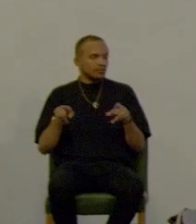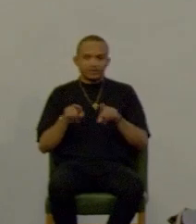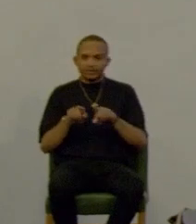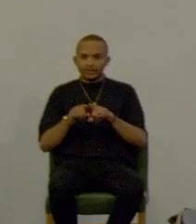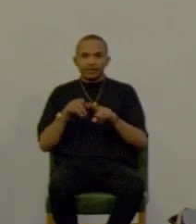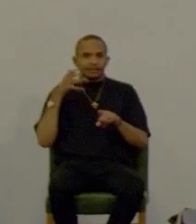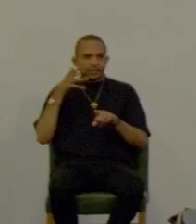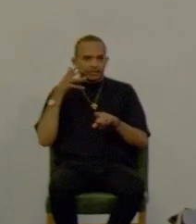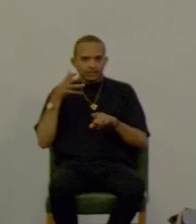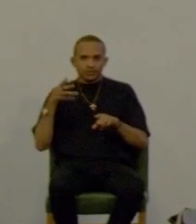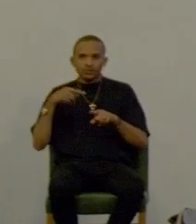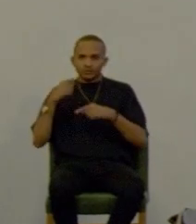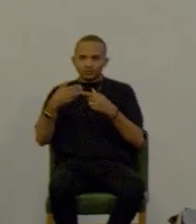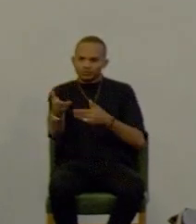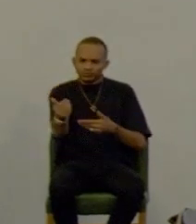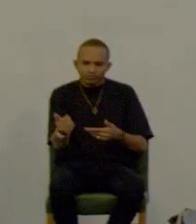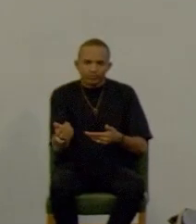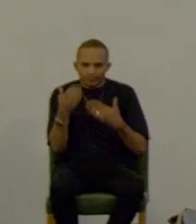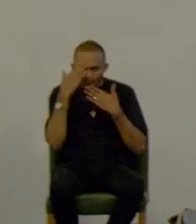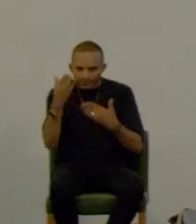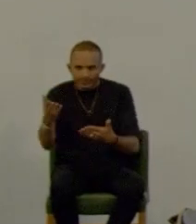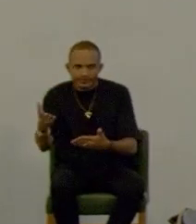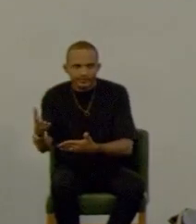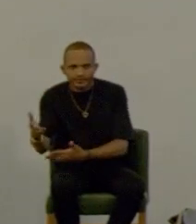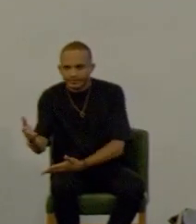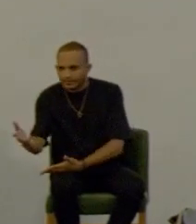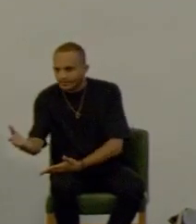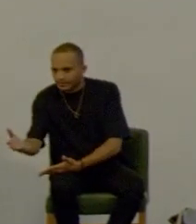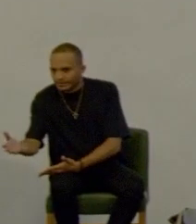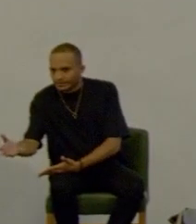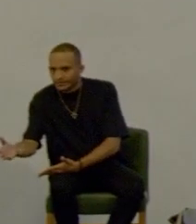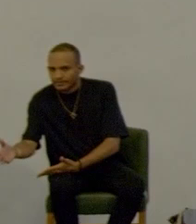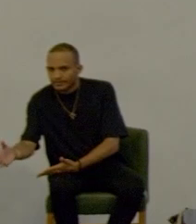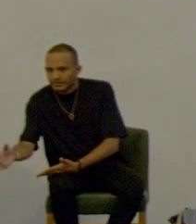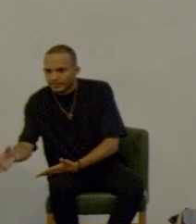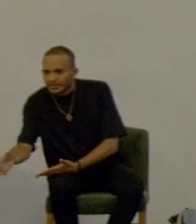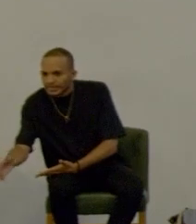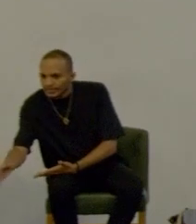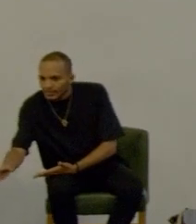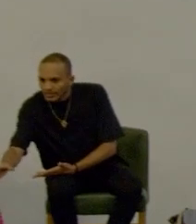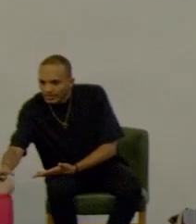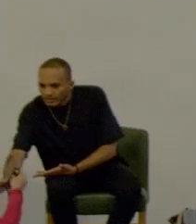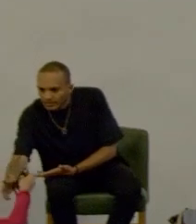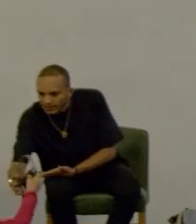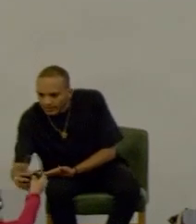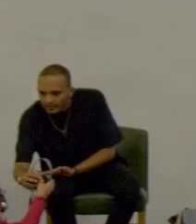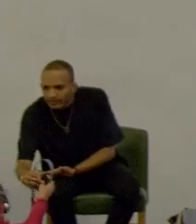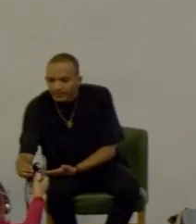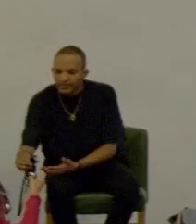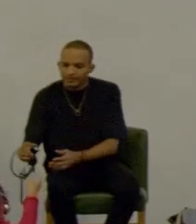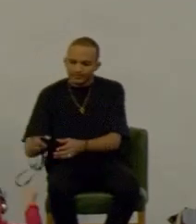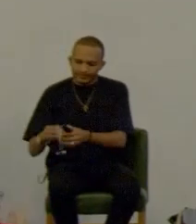a última mesa do ciclo Imaginar Futuros, que foi organizado ao longo desse ano.